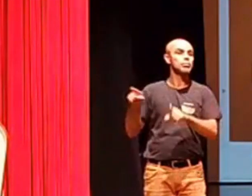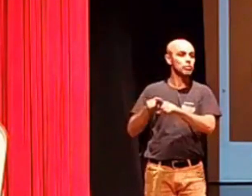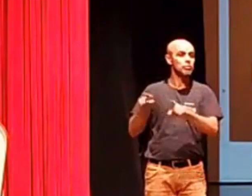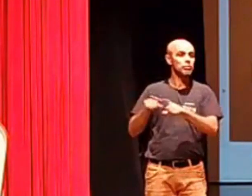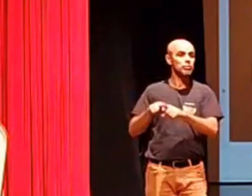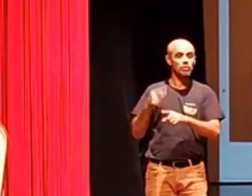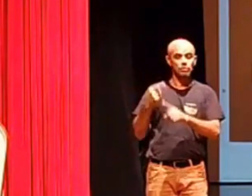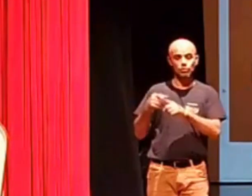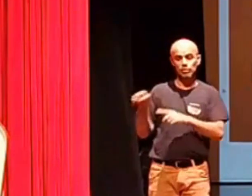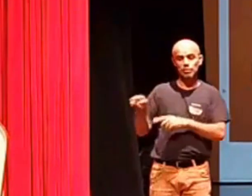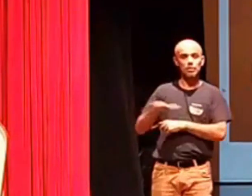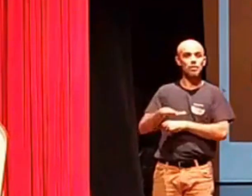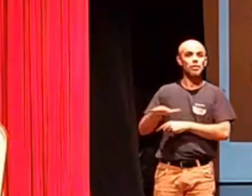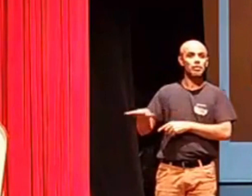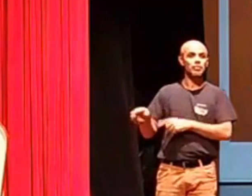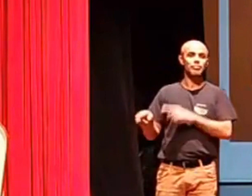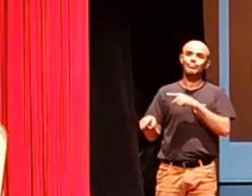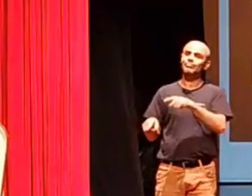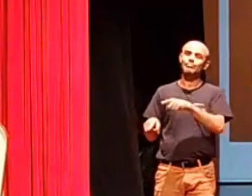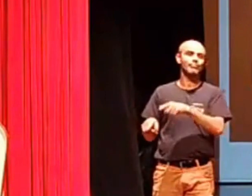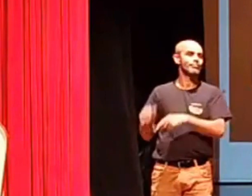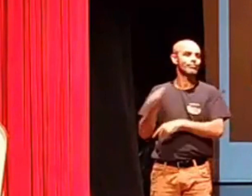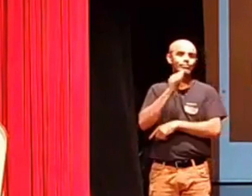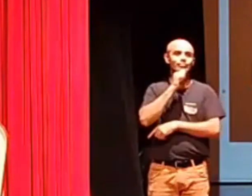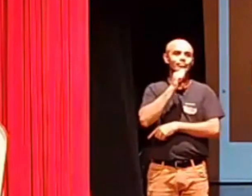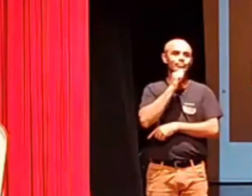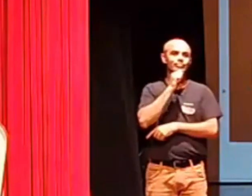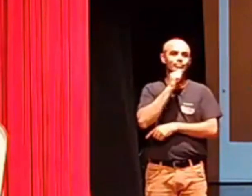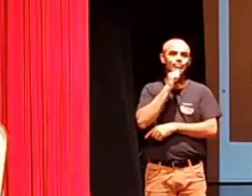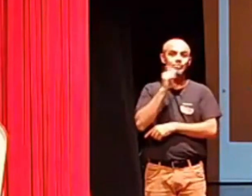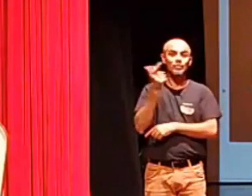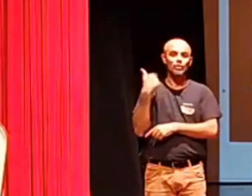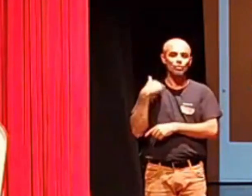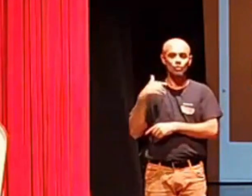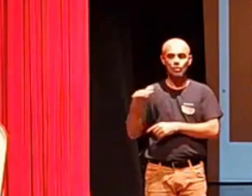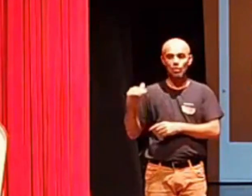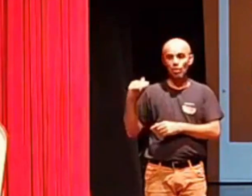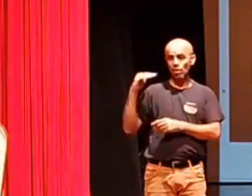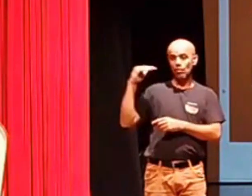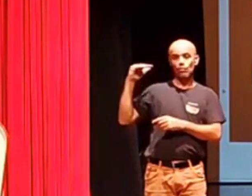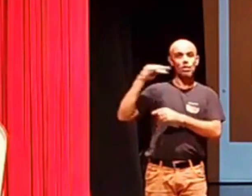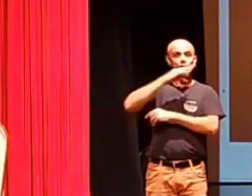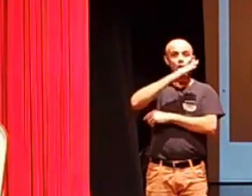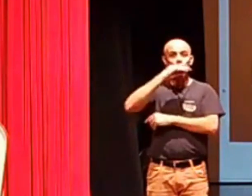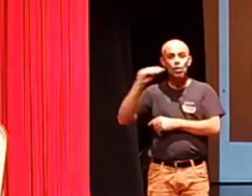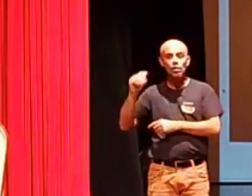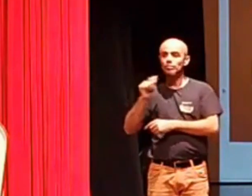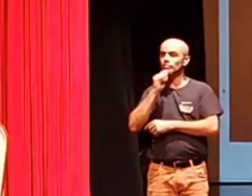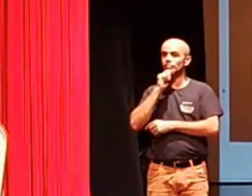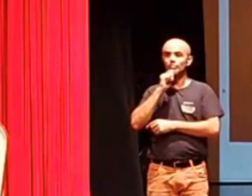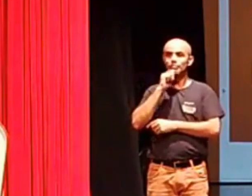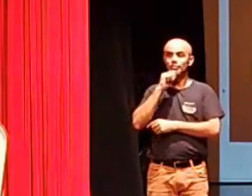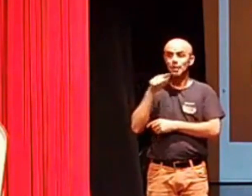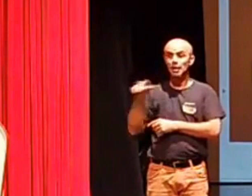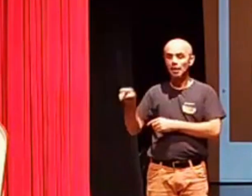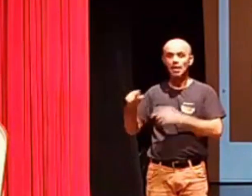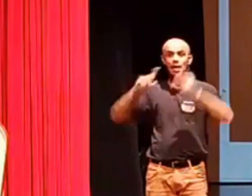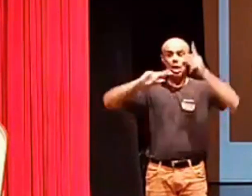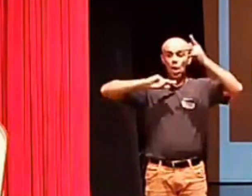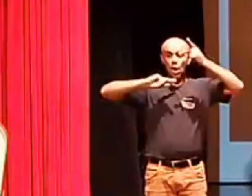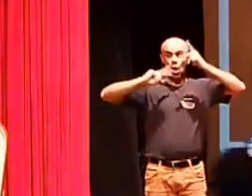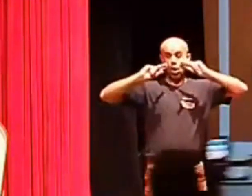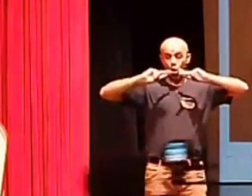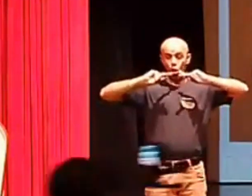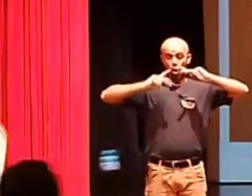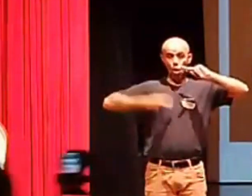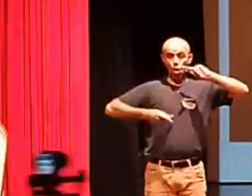essa criança, ele não entrou ali na fase da puberdade. Vão ser disparados hormônios que são possíveis